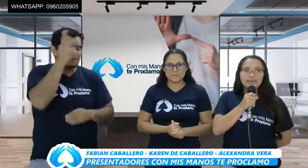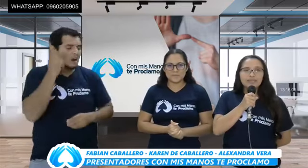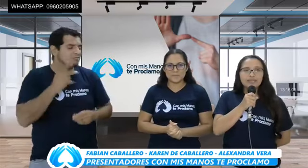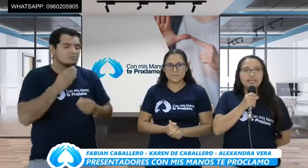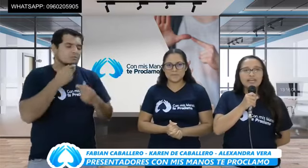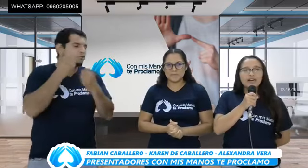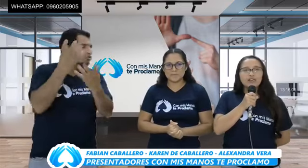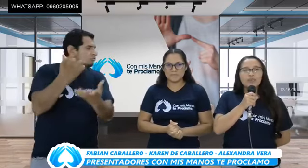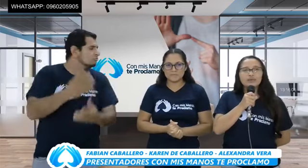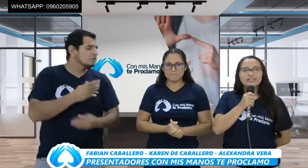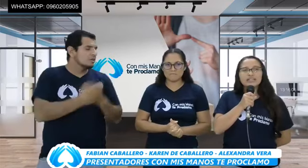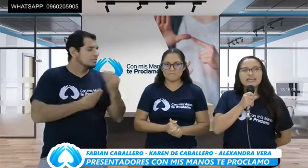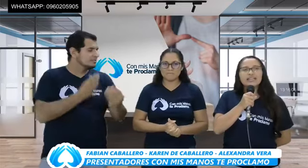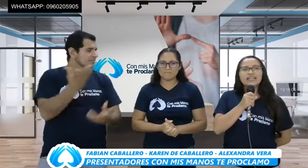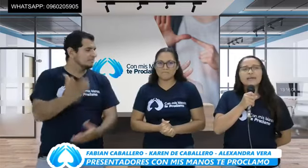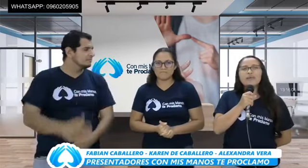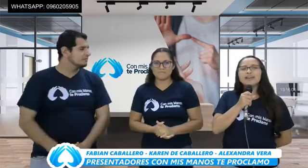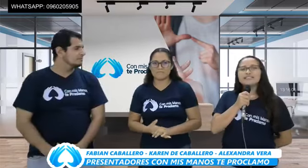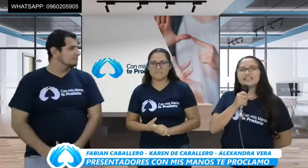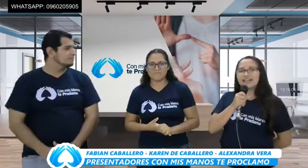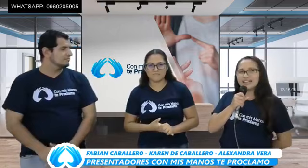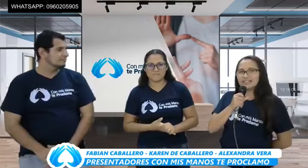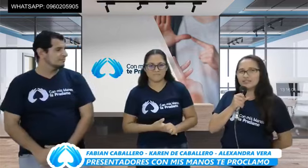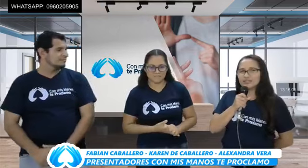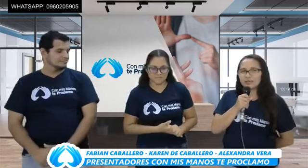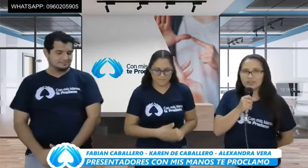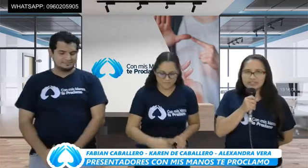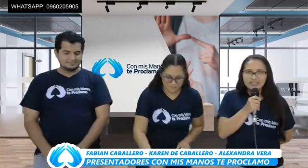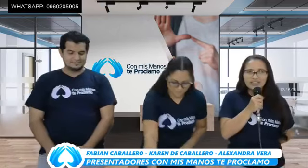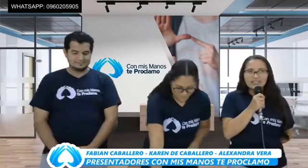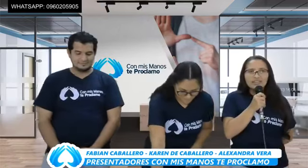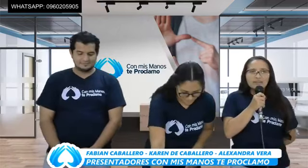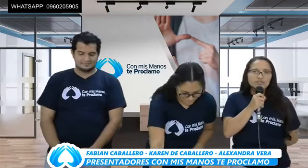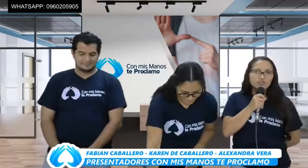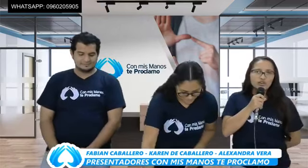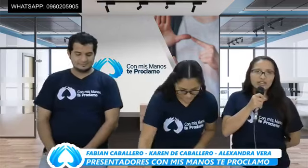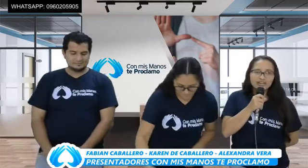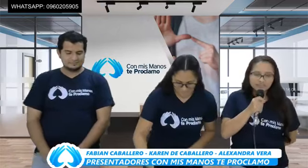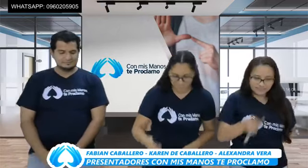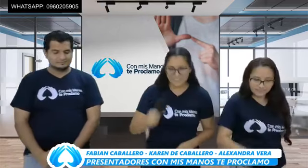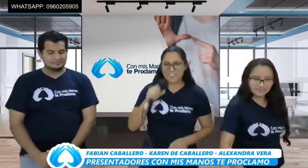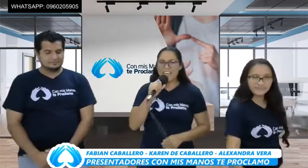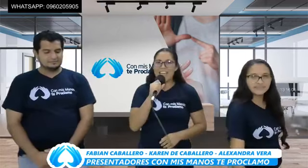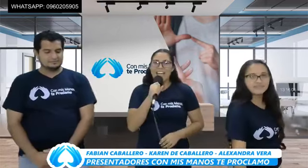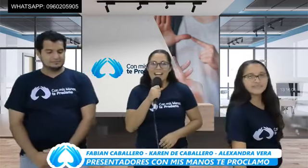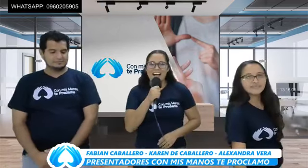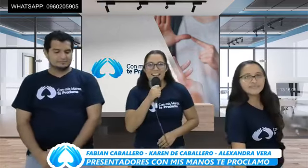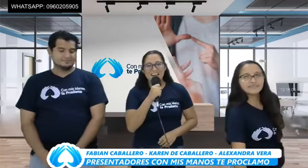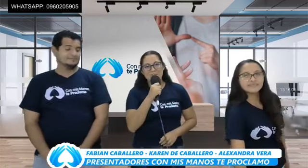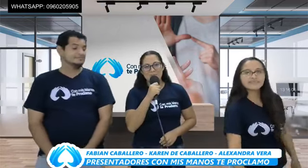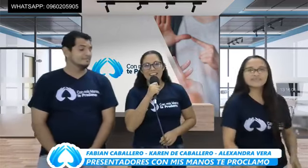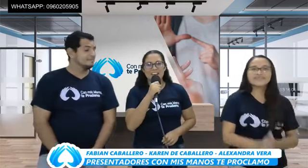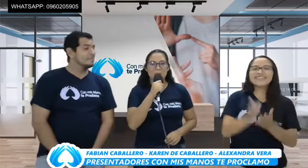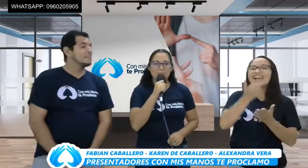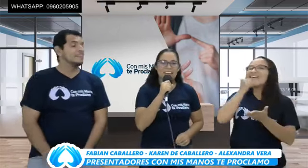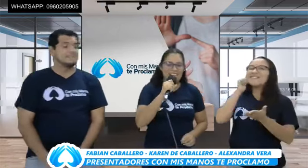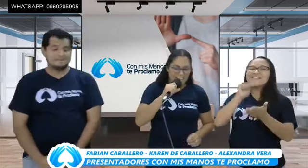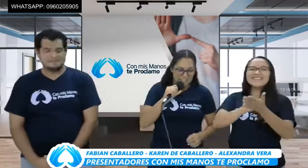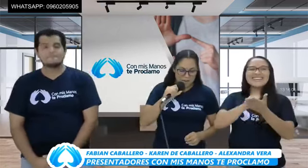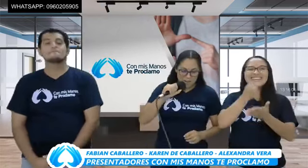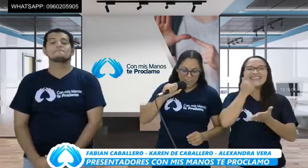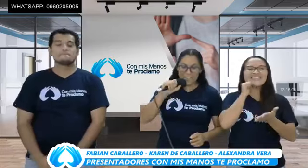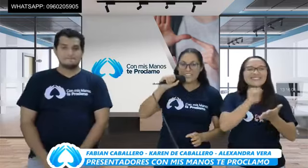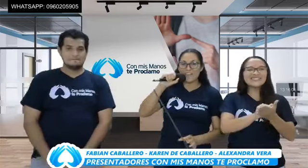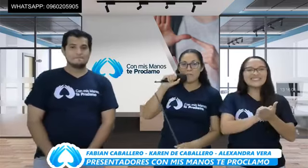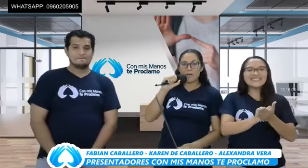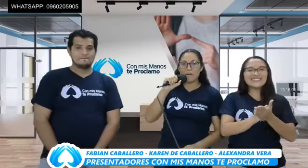Amén, amén. Bien, ahora pues, ¿qué vamos a hacer, Karen? No sé, pues di, menciona. Amén, amén.